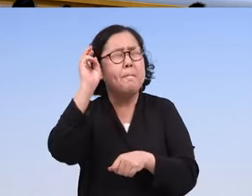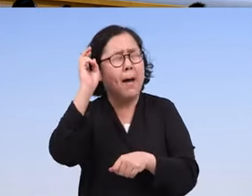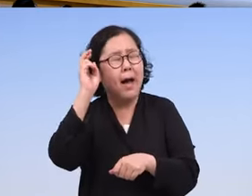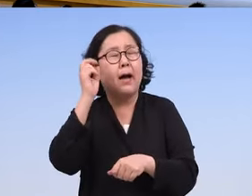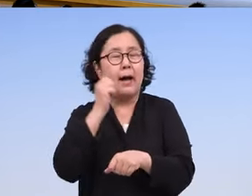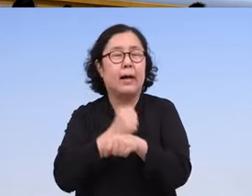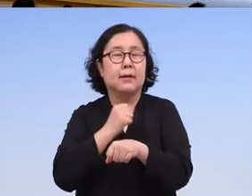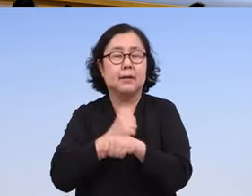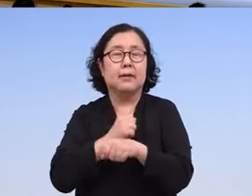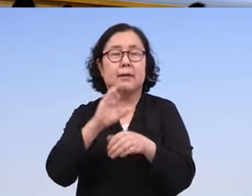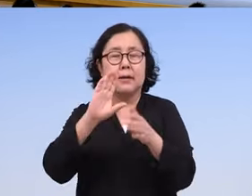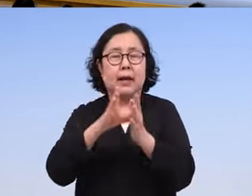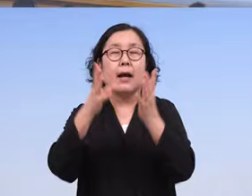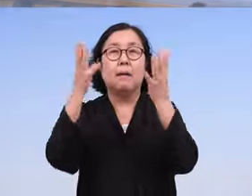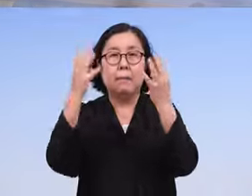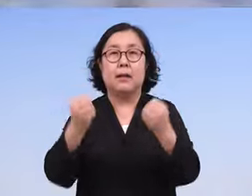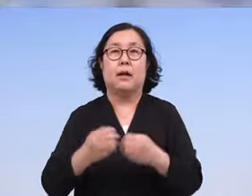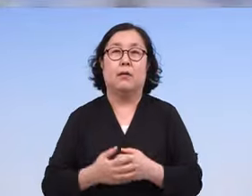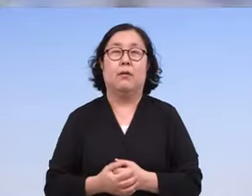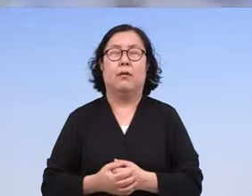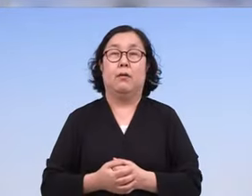뭐.